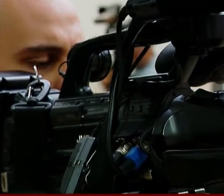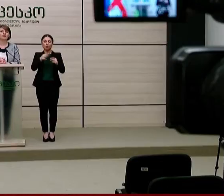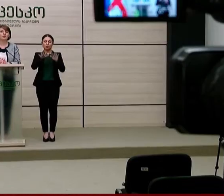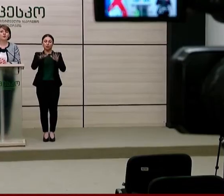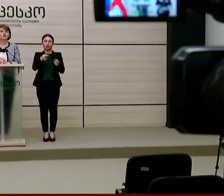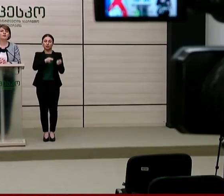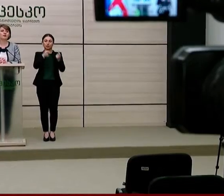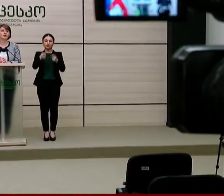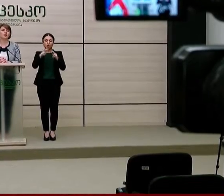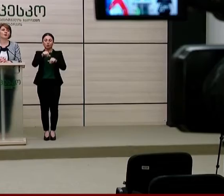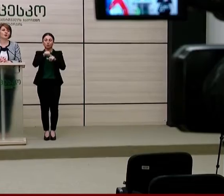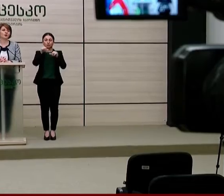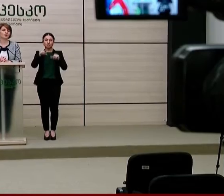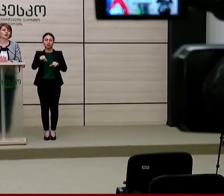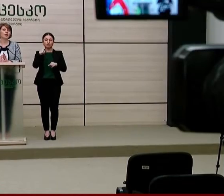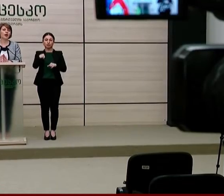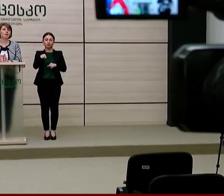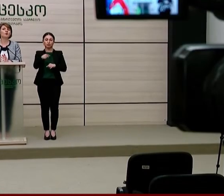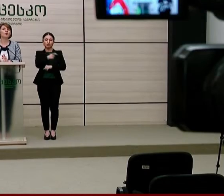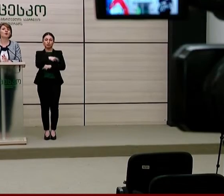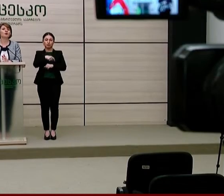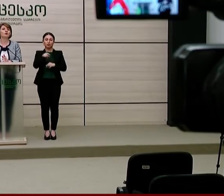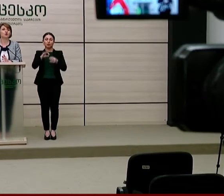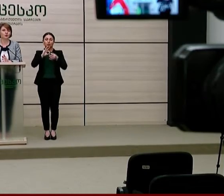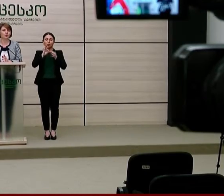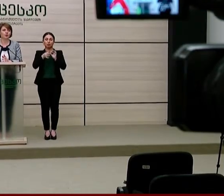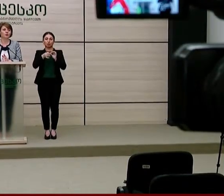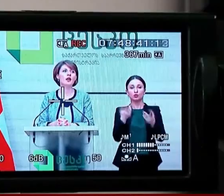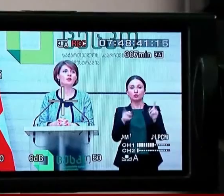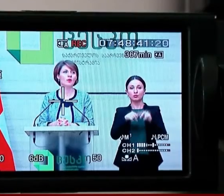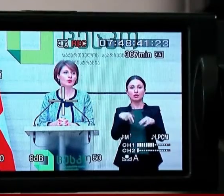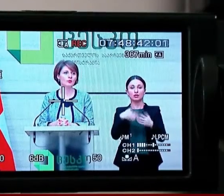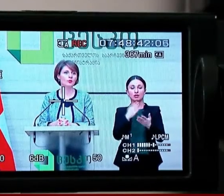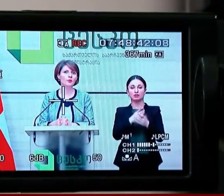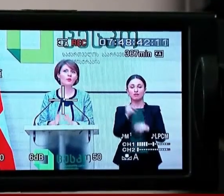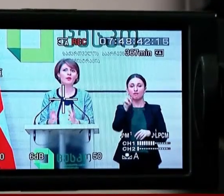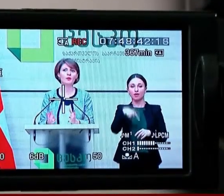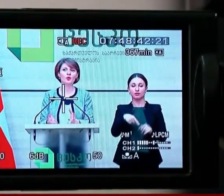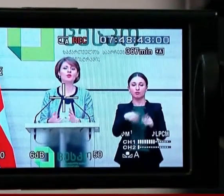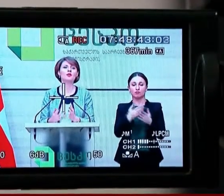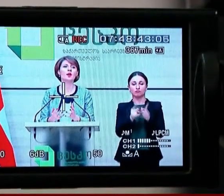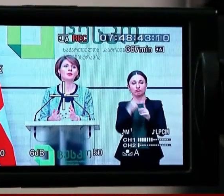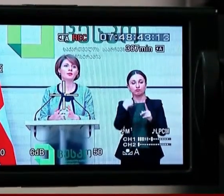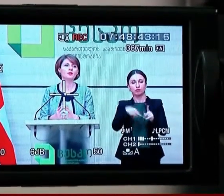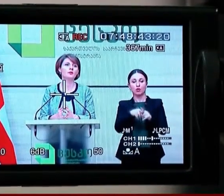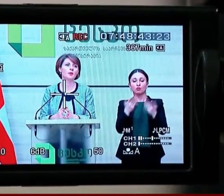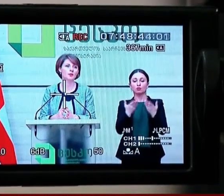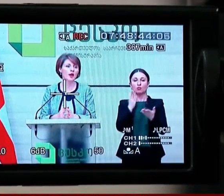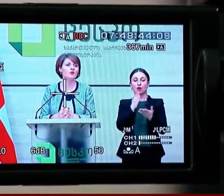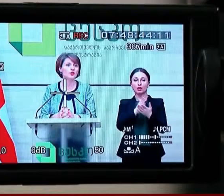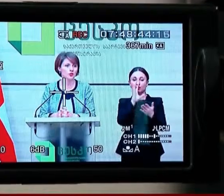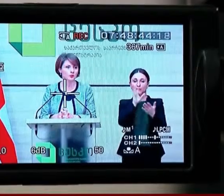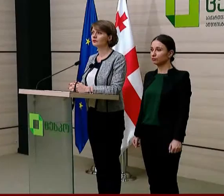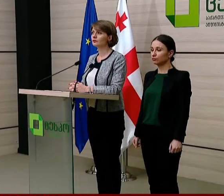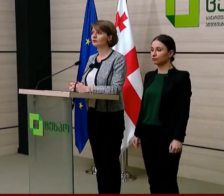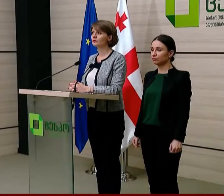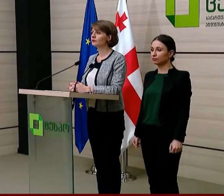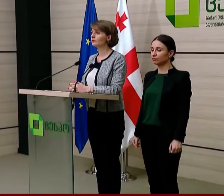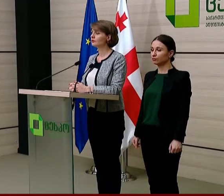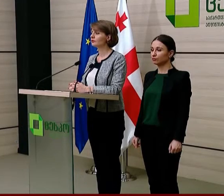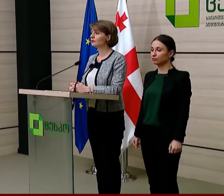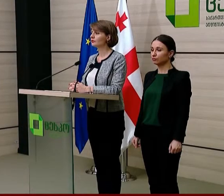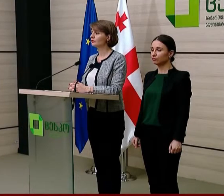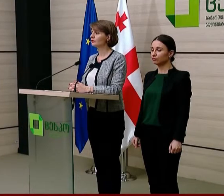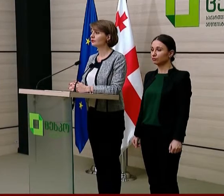პროცესის დასრულების შემდეგ. ბრიფინგზე ითქვა ასევე განცხადება გაკეთდა იმასთან დაკავშირებით, რომ გამოთქმული იყო პრეტენზიები იმასთან დაკავშირებით,